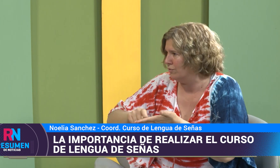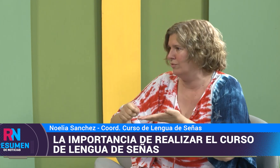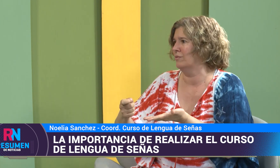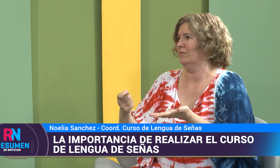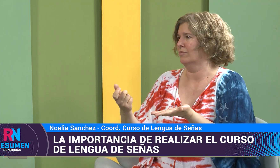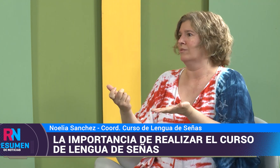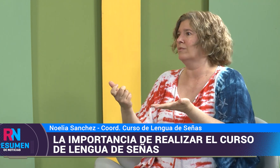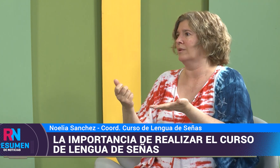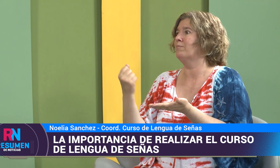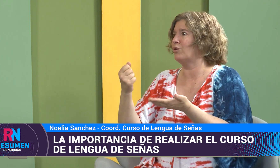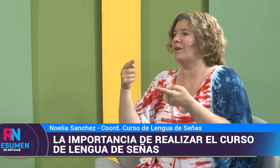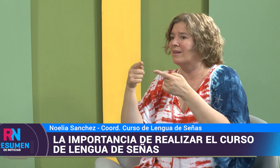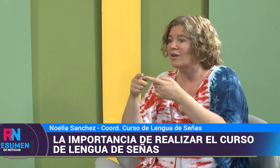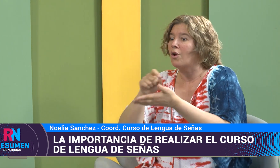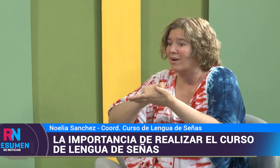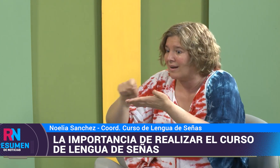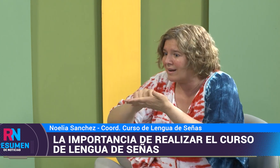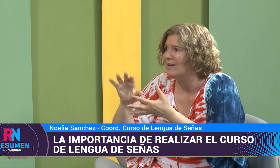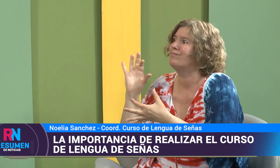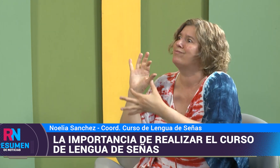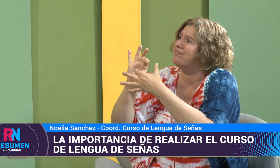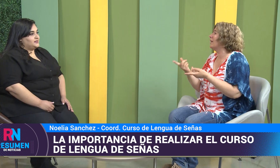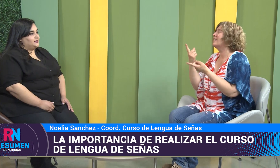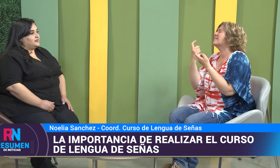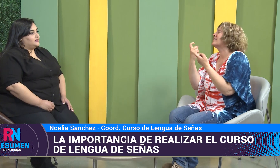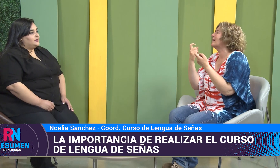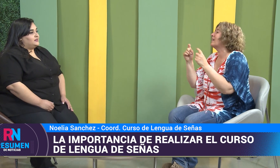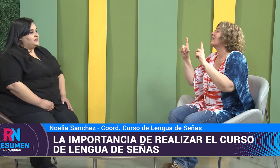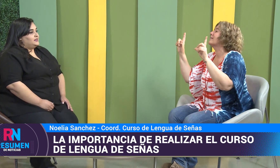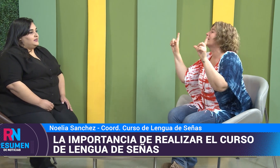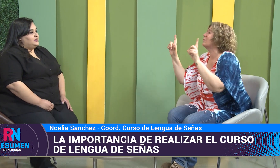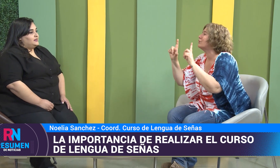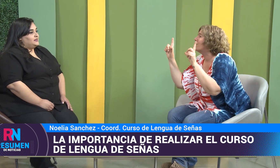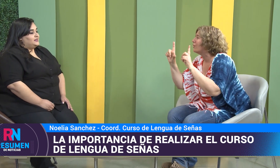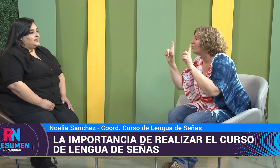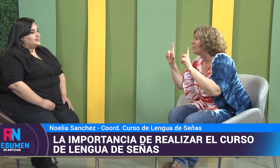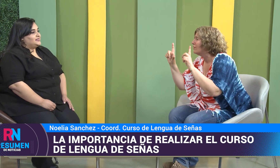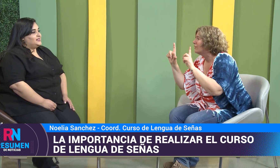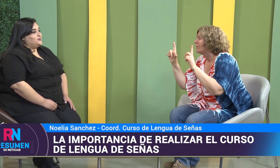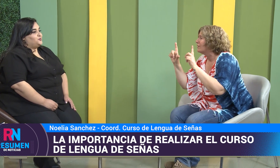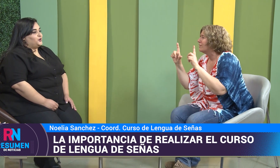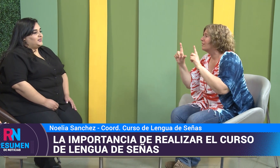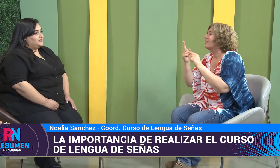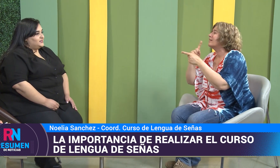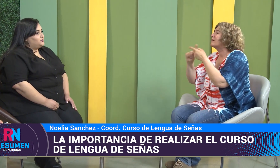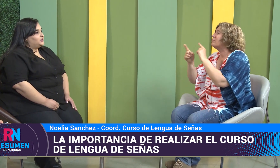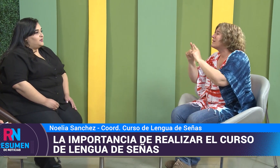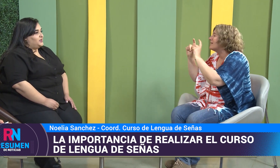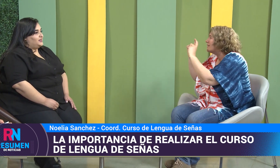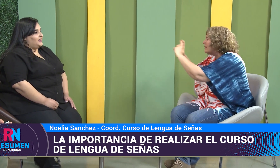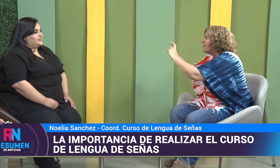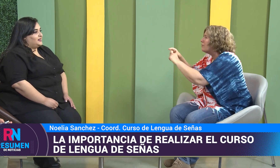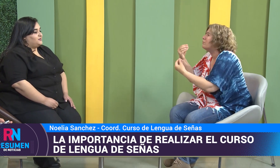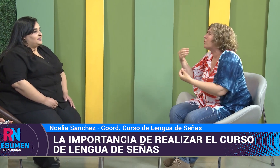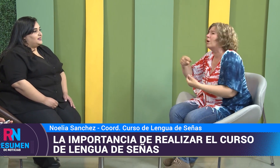generalmente el oyente tiende a ponerse nervioso ignorar a la persona sorda, bueno, sacar ese miedo